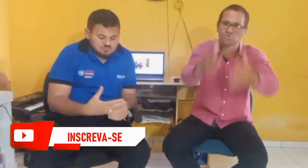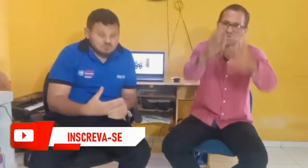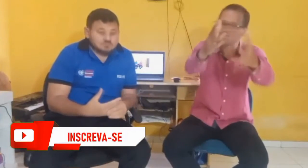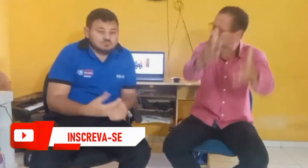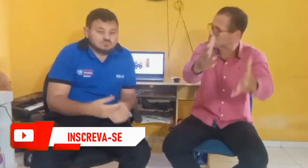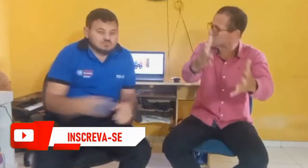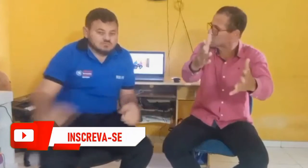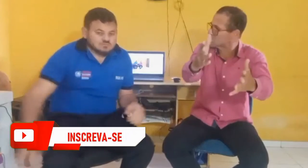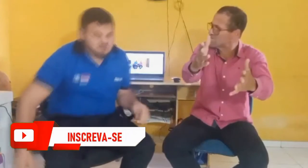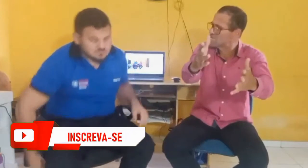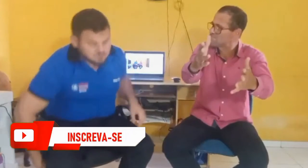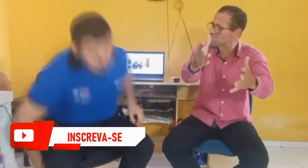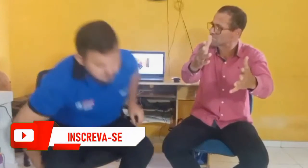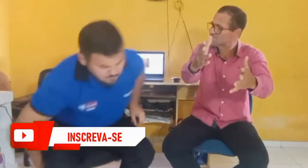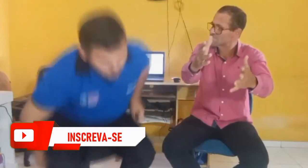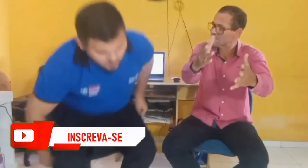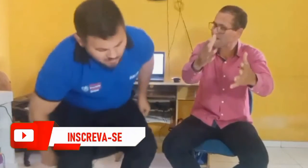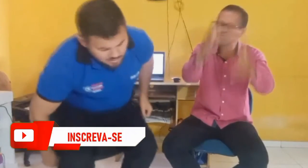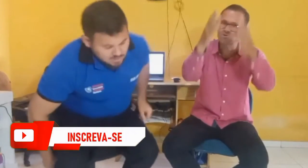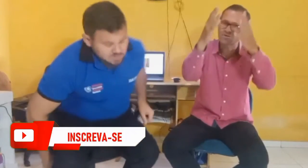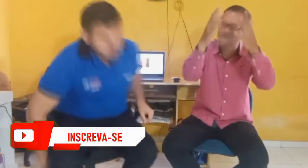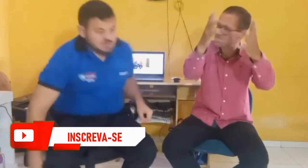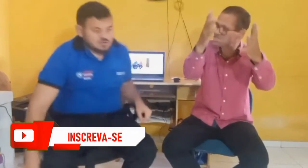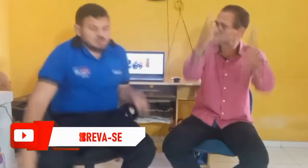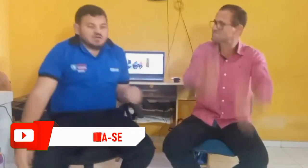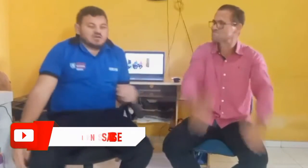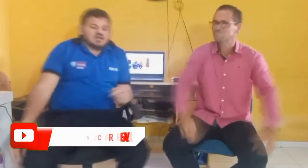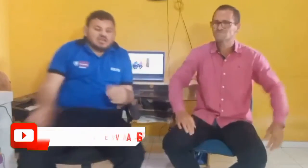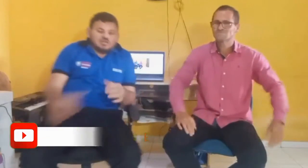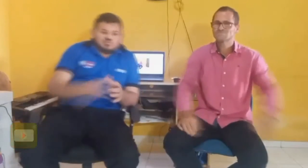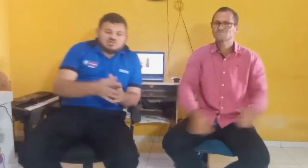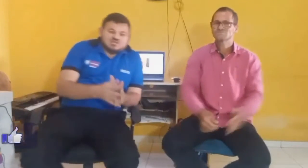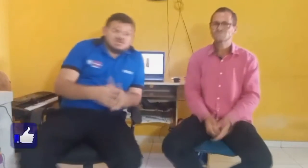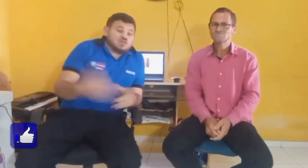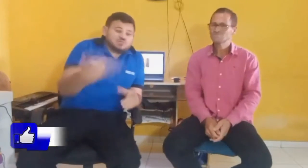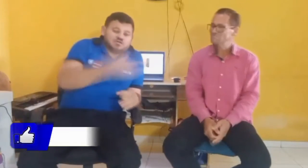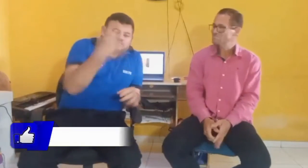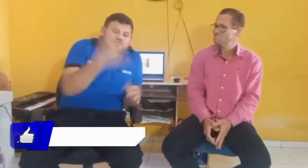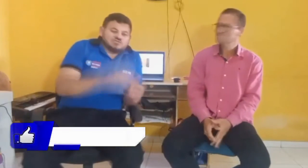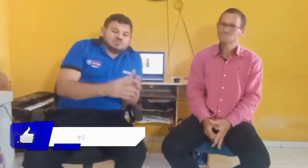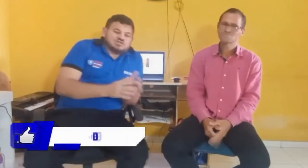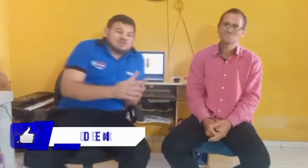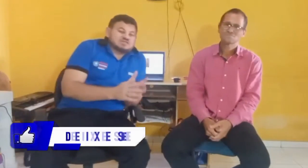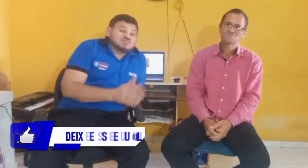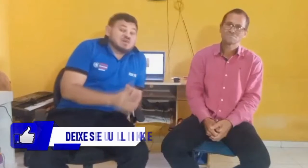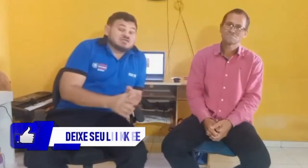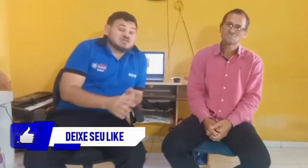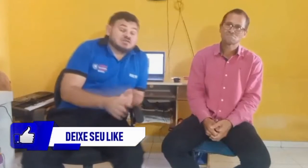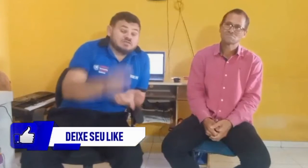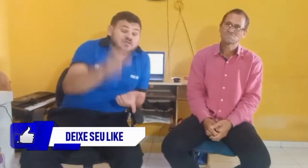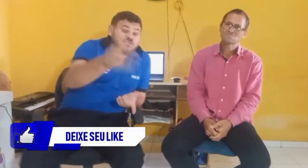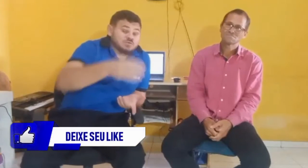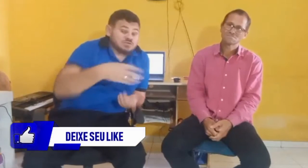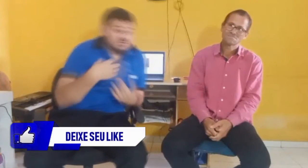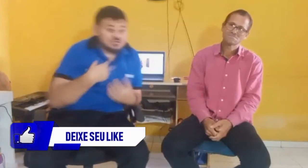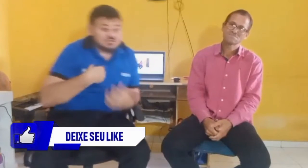e outro, entendeu? É muito aí, triste. Aí a galera pode dizer assim, por que vocês dois estão aí sem máscara? Na verdade, porque a gente já